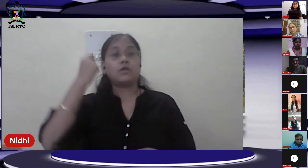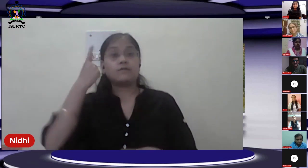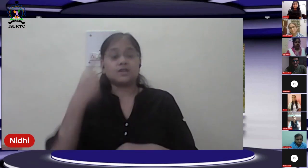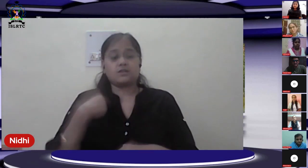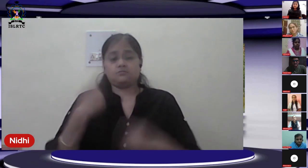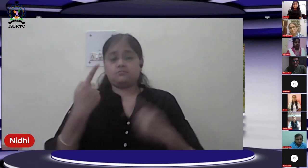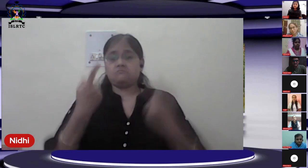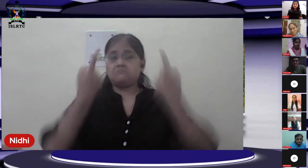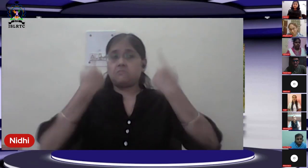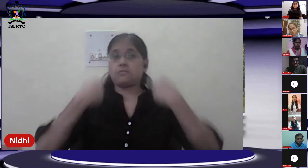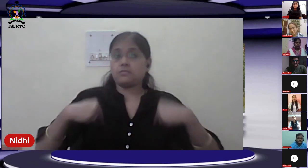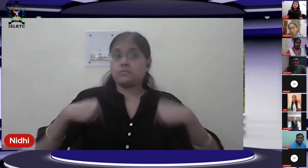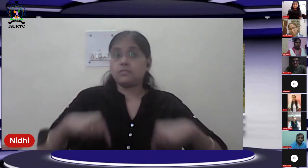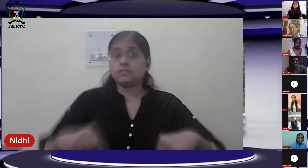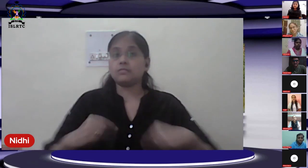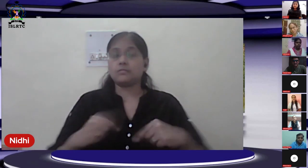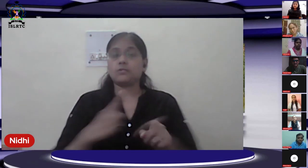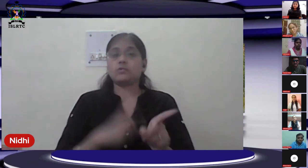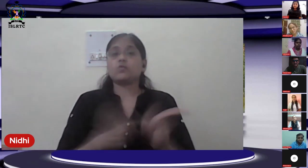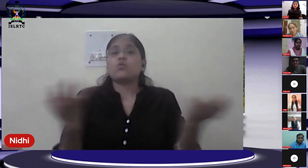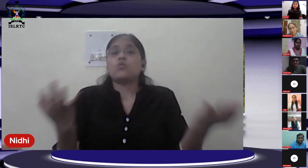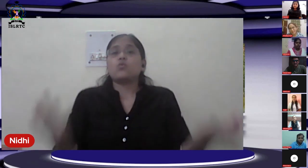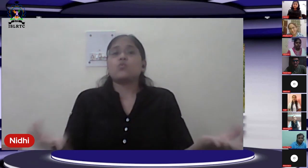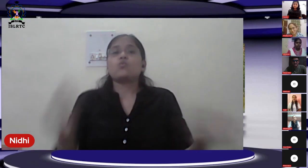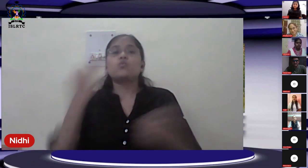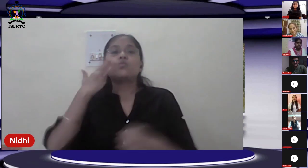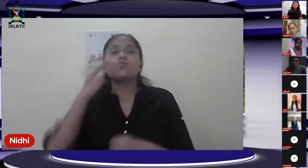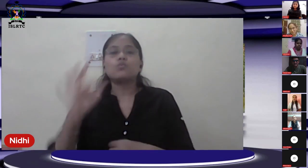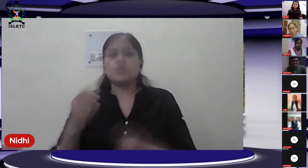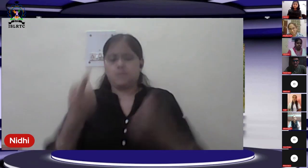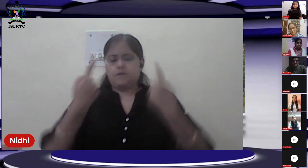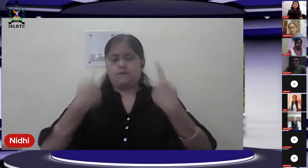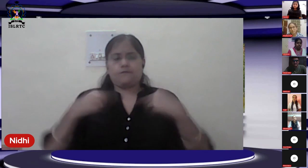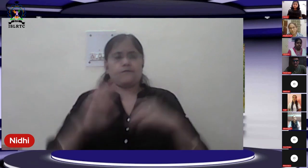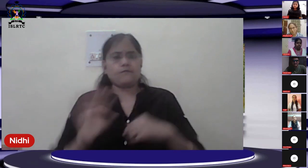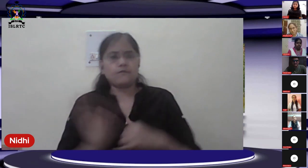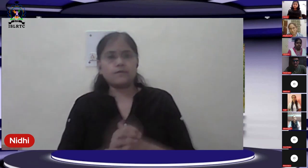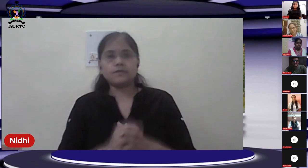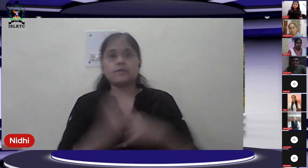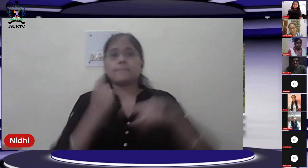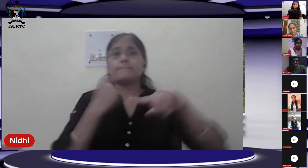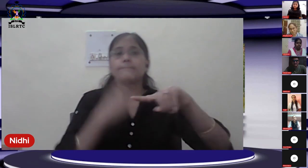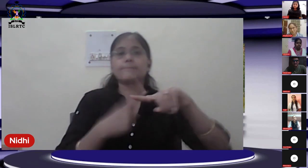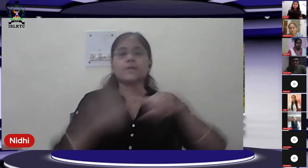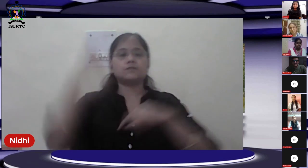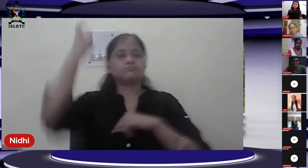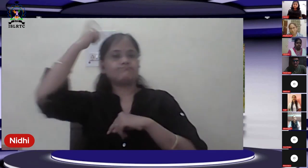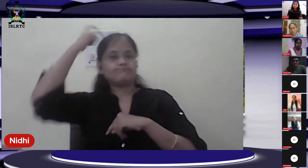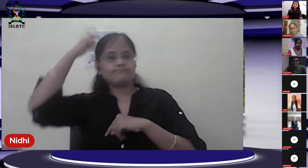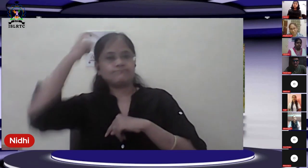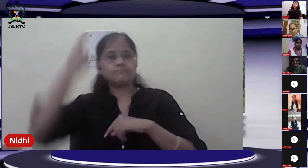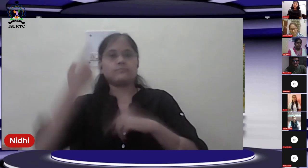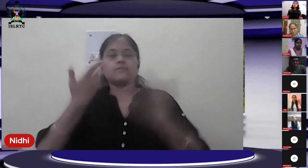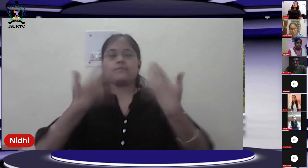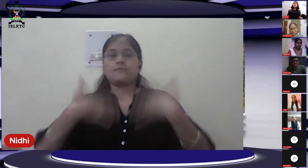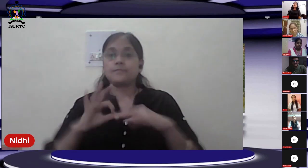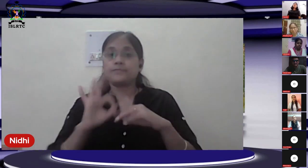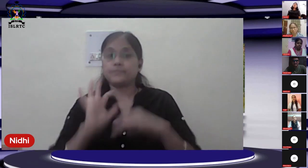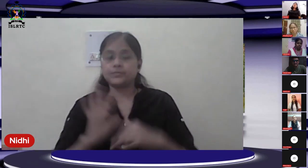ज्यादा इम्पोर्टेंट है। नॉट इवन फिजिकल हेल्थ, साथ साथ मेंटल हेल्थ के लिए भी काफी अच्छा होता है। काफी लोगों को इस कोविड